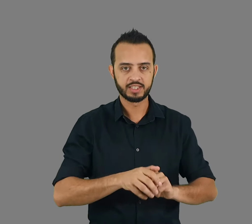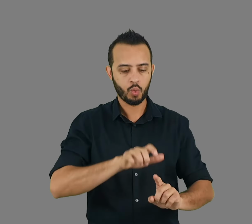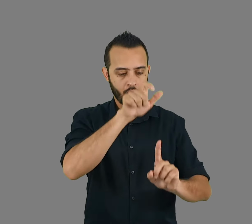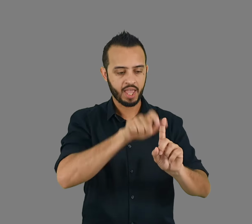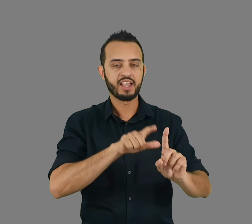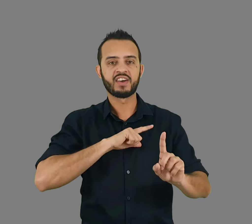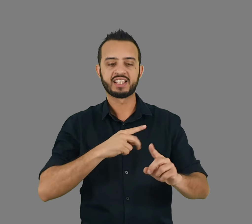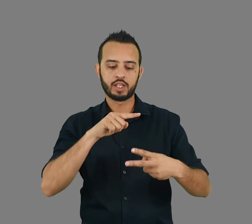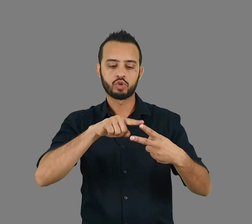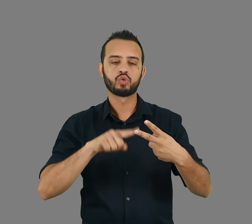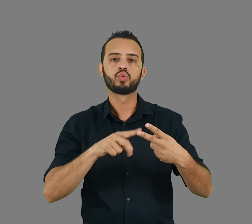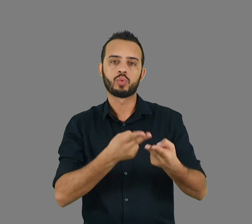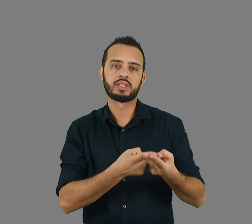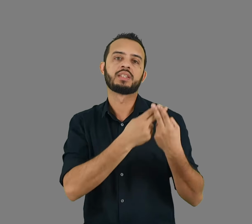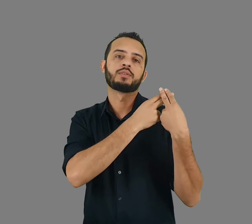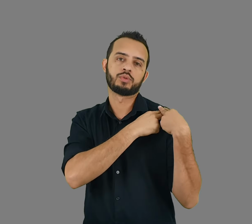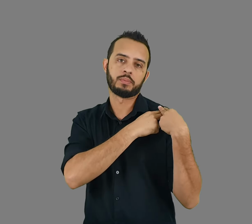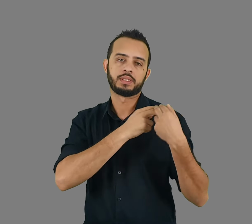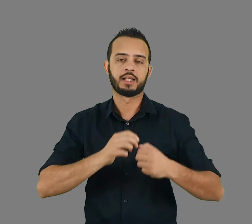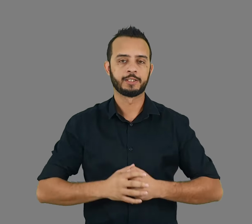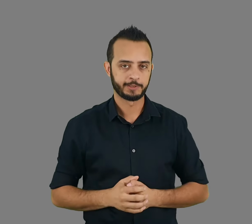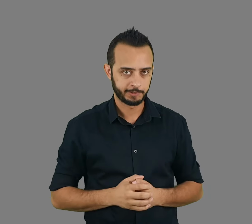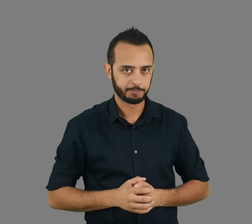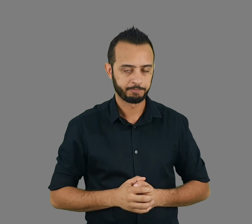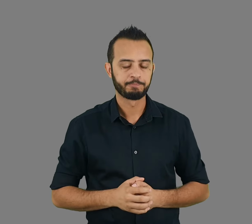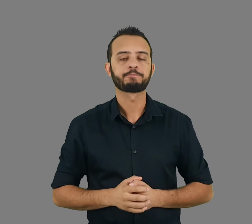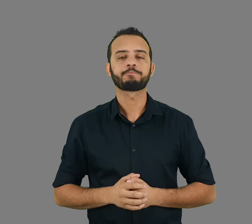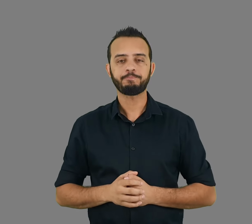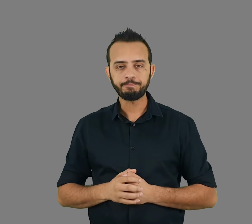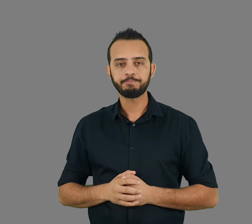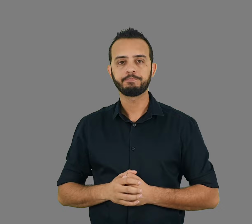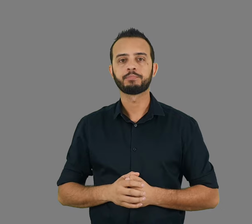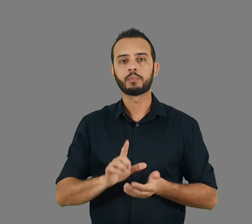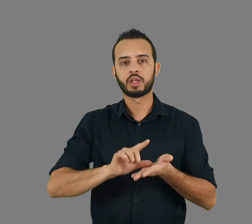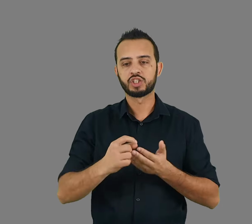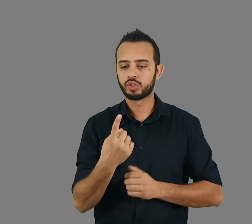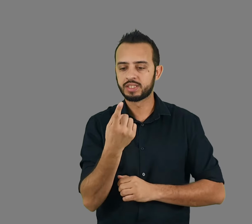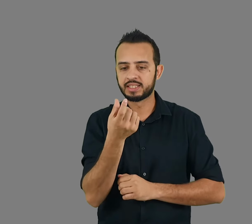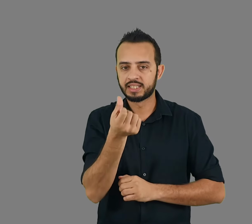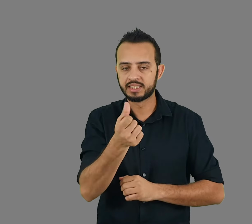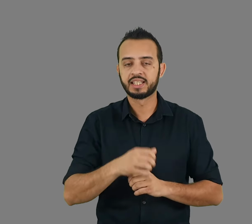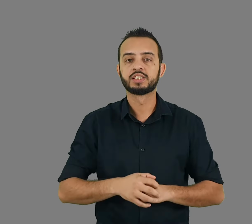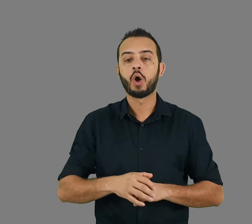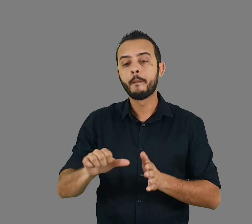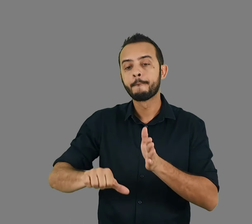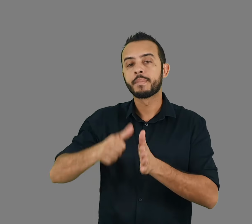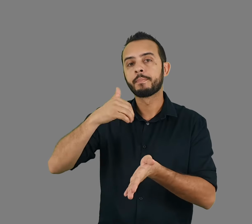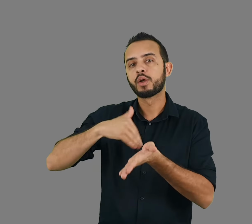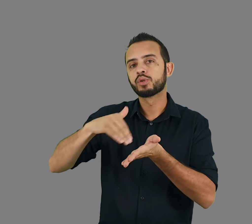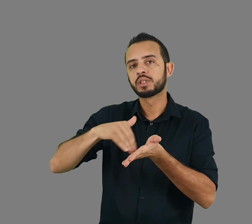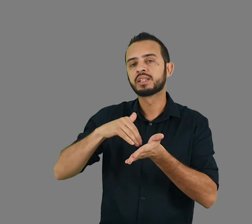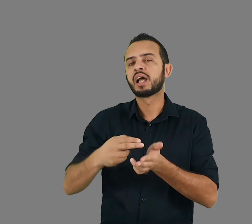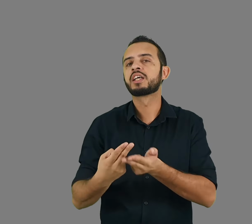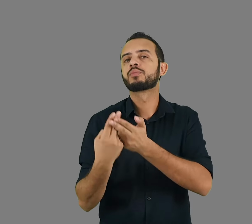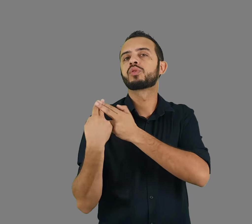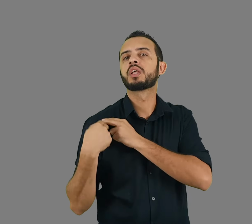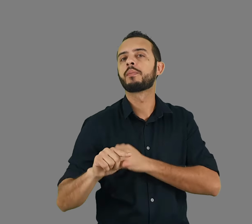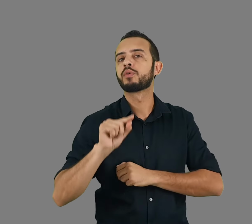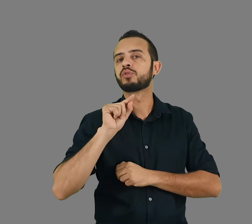2 funções. Artigo 16. Compete ao primeiro secretário: 1. Secretariar